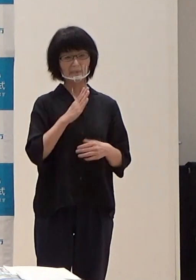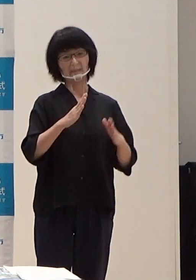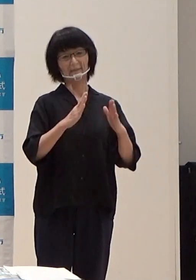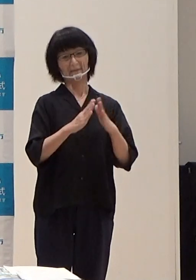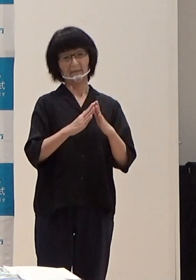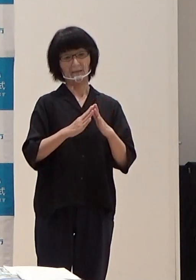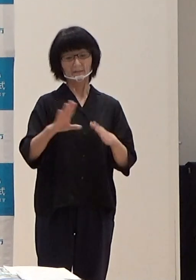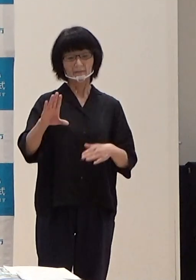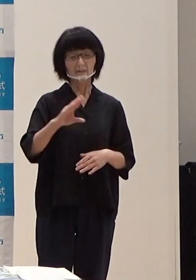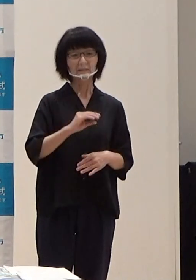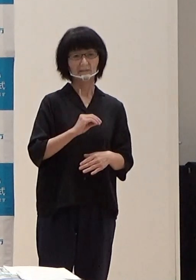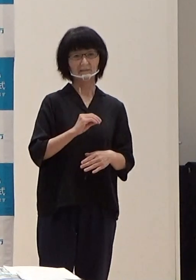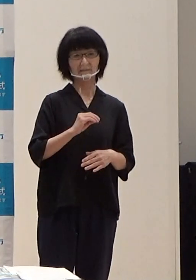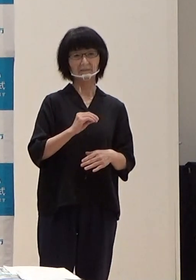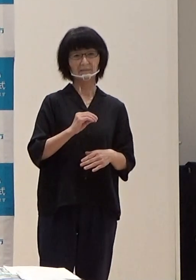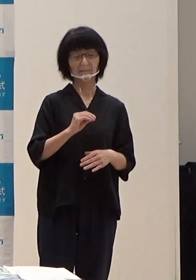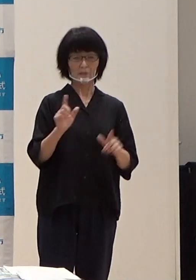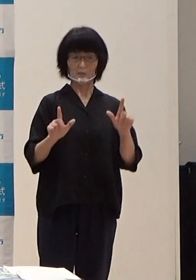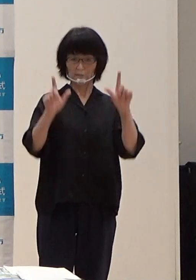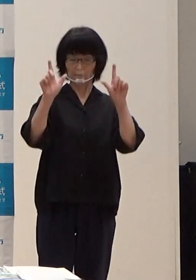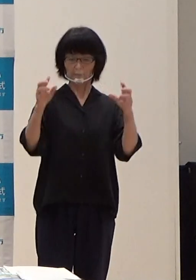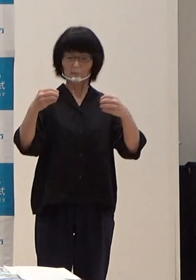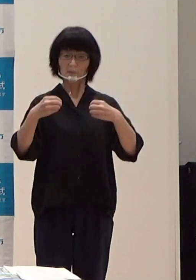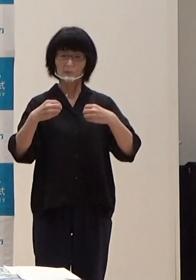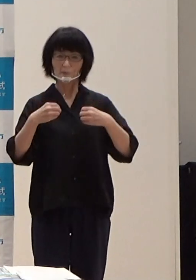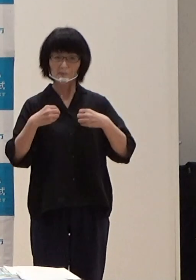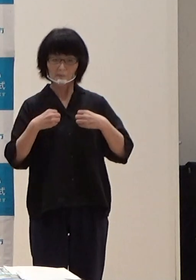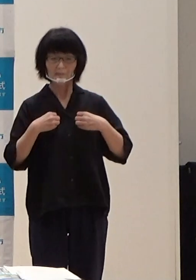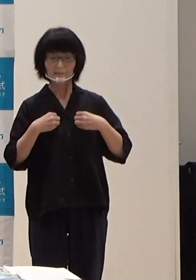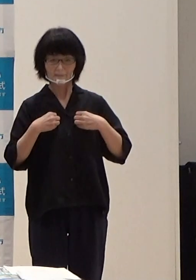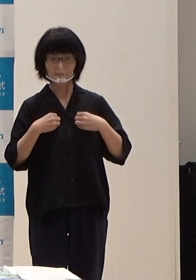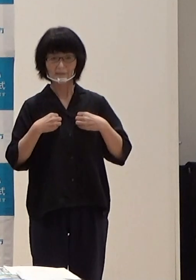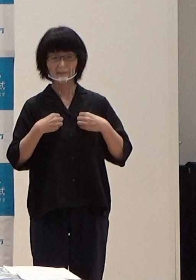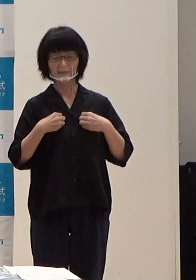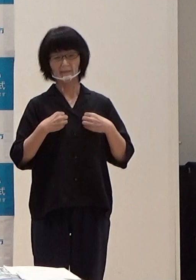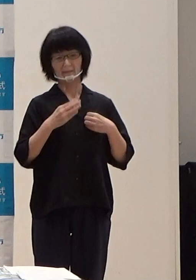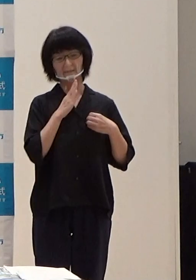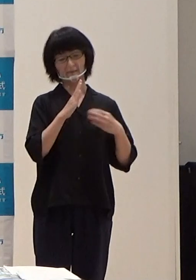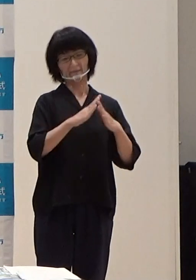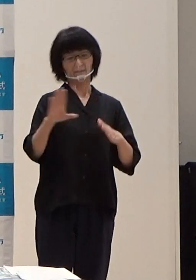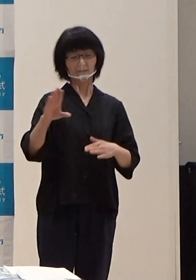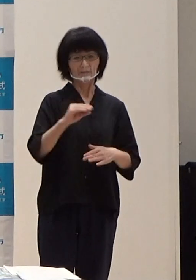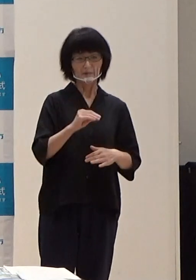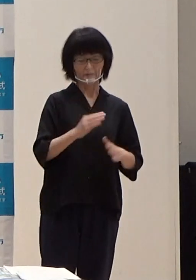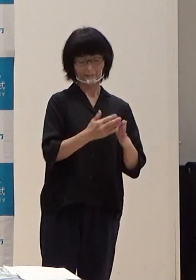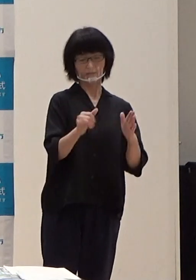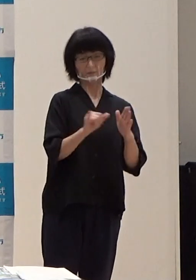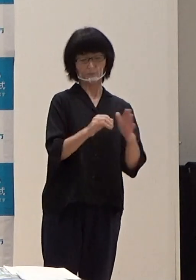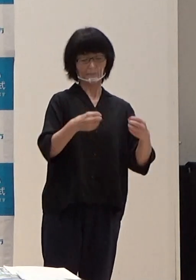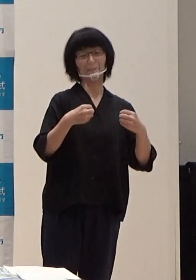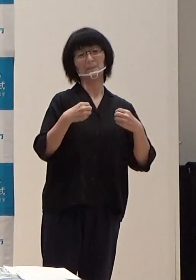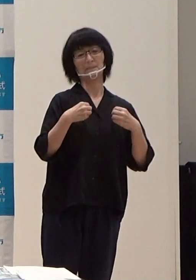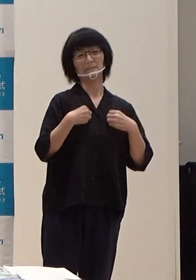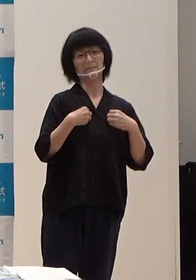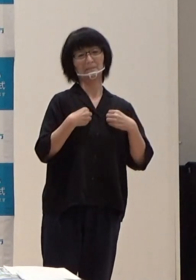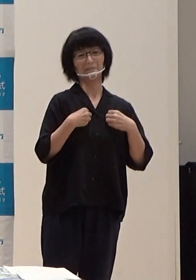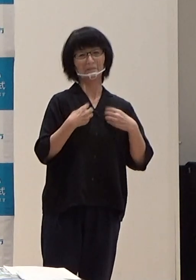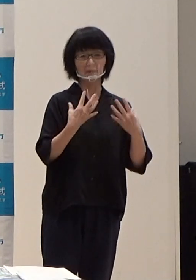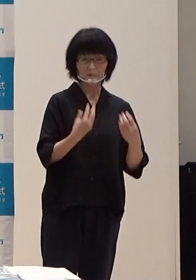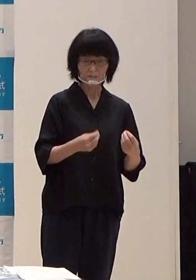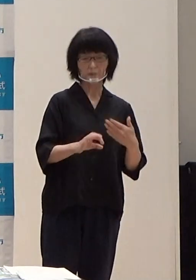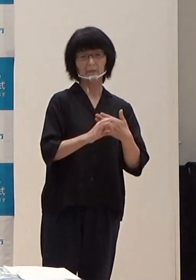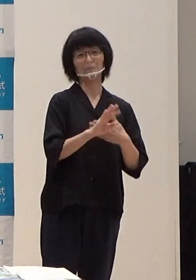の東京で罹患されて戻られてですね、あの家族に罹患したという例もありますので、